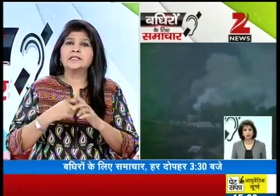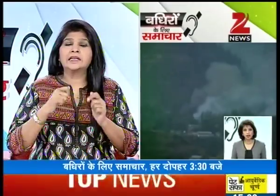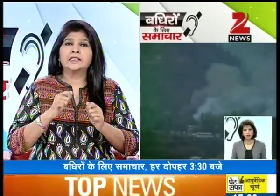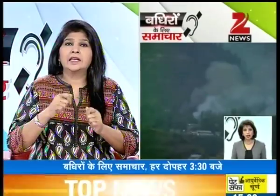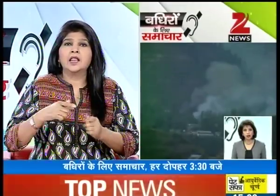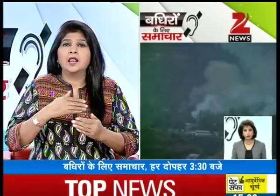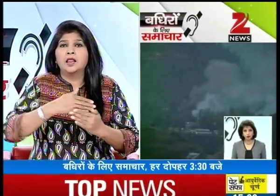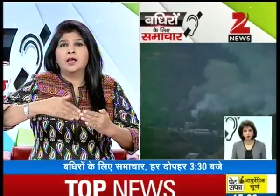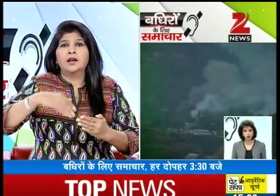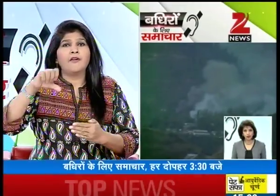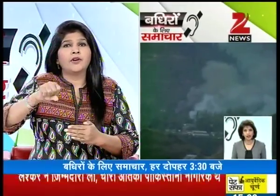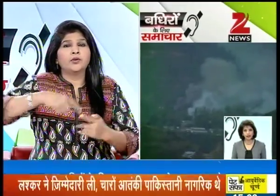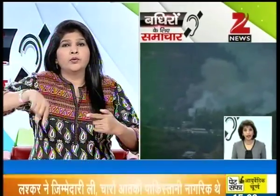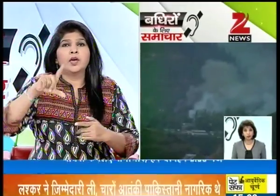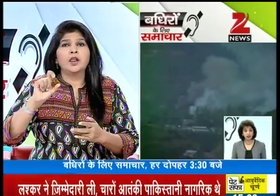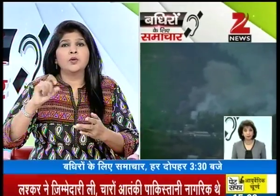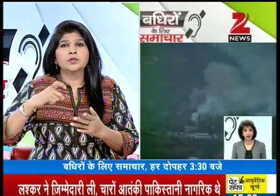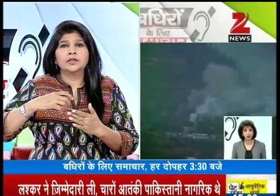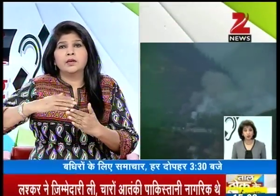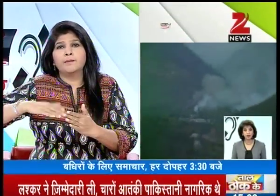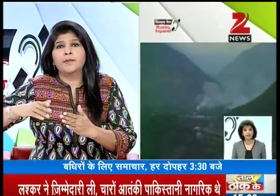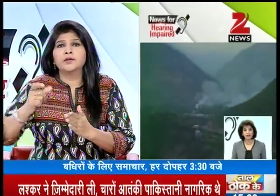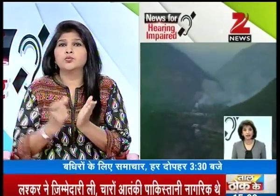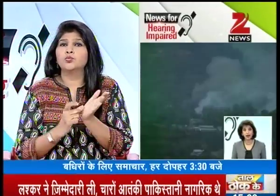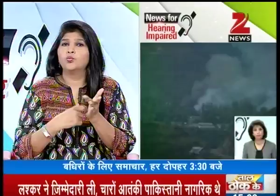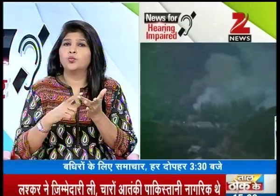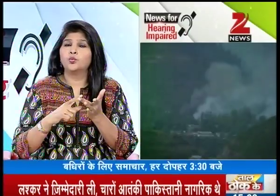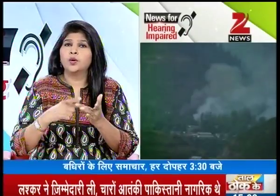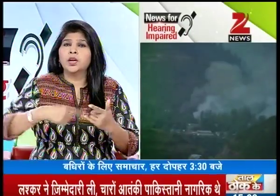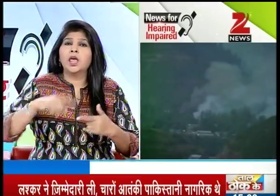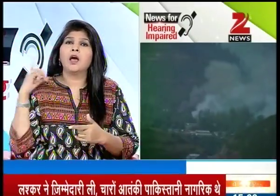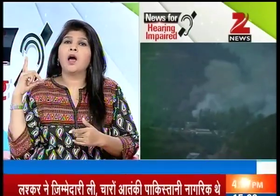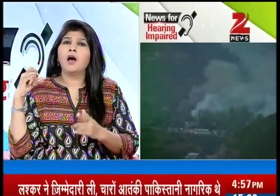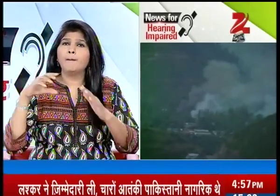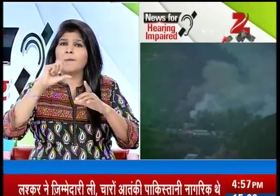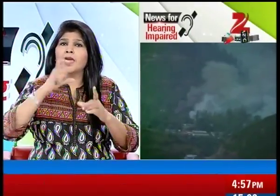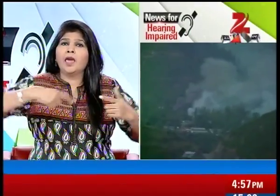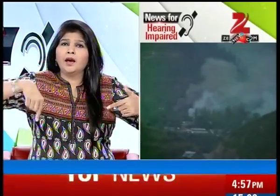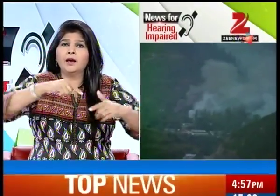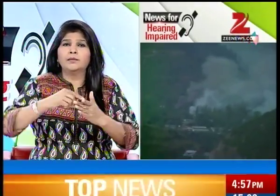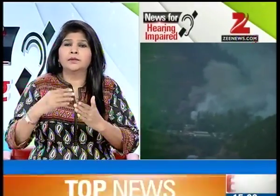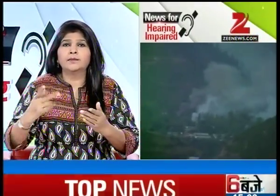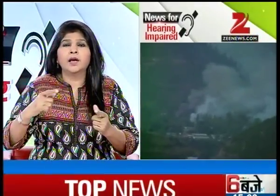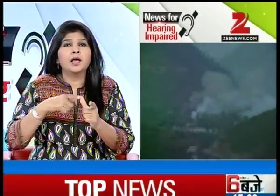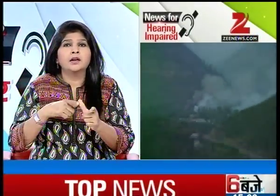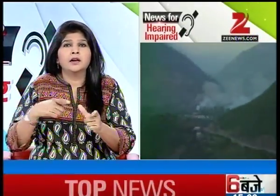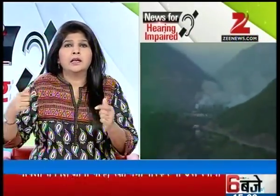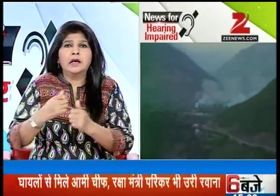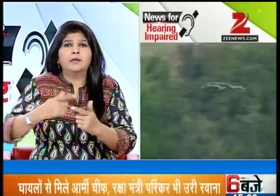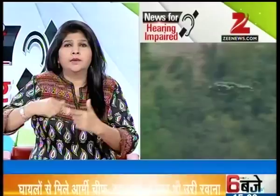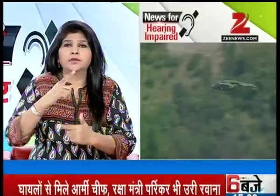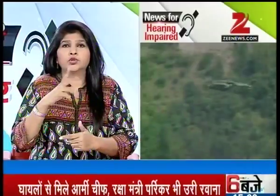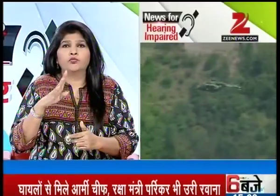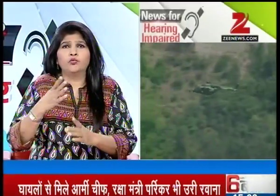जम्मू कश्मीर में लाइन ऑफ कंट्रोल यानी LOC के पास उरी में सेना के कैंप पर बड़ा आतंकी हमला हुआ। पिछले 14 साल में